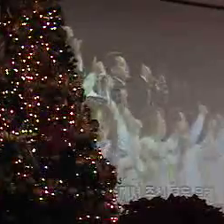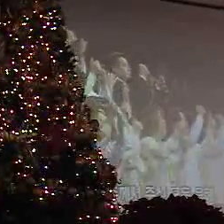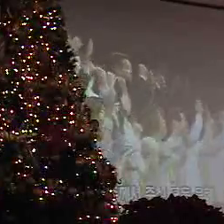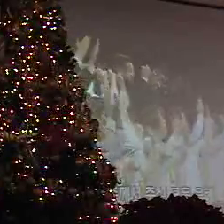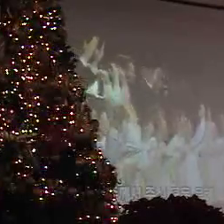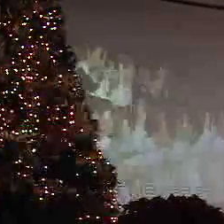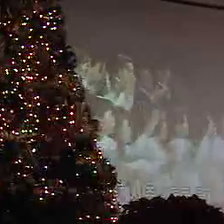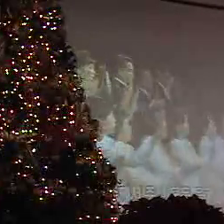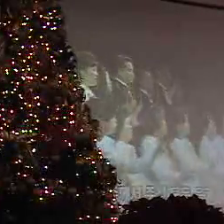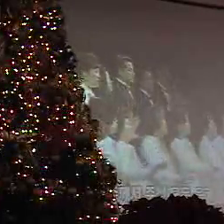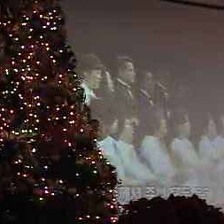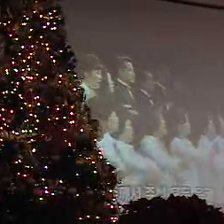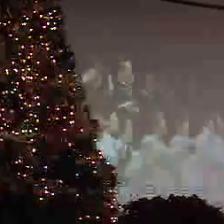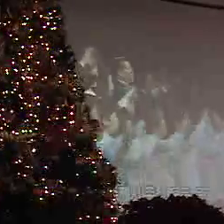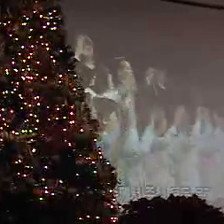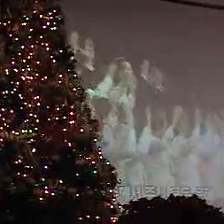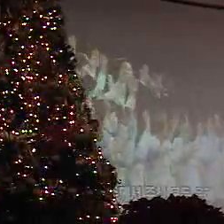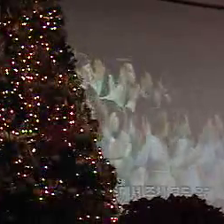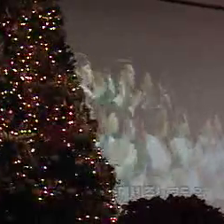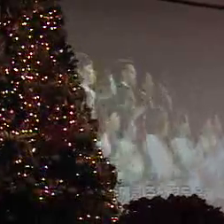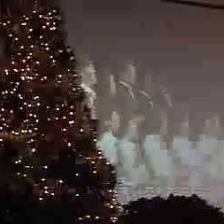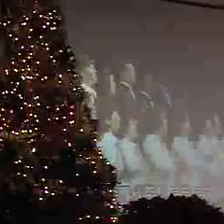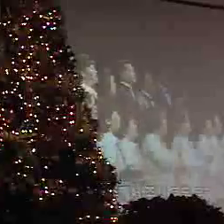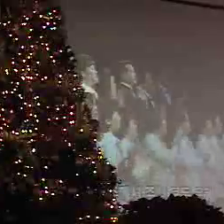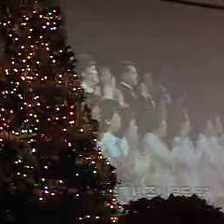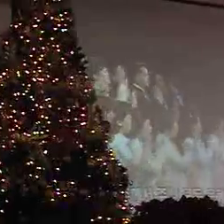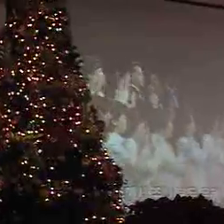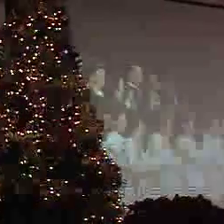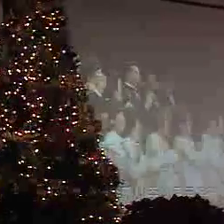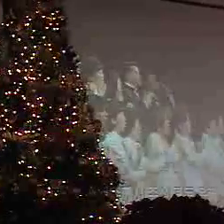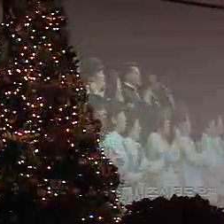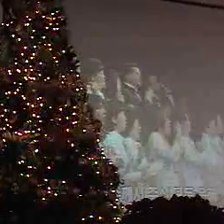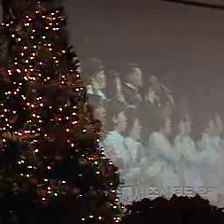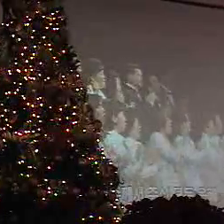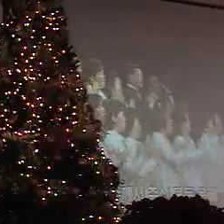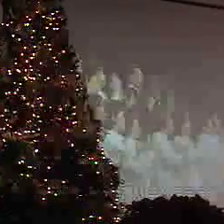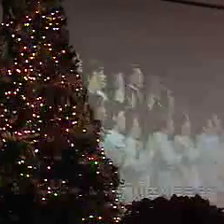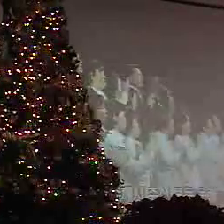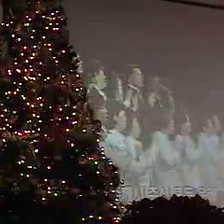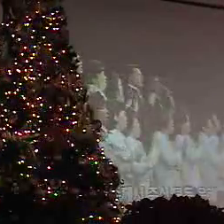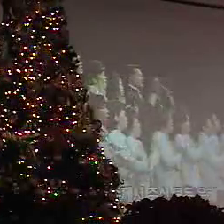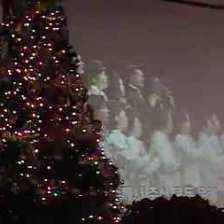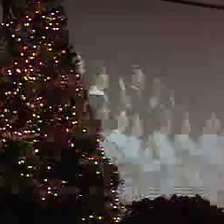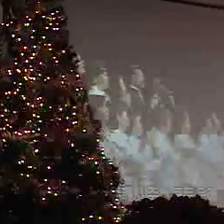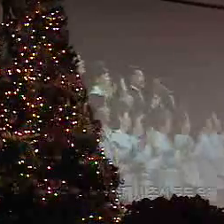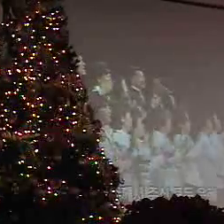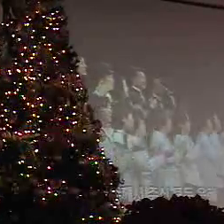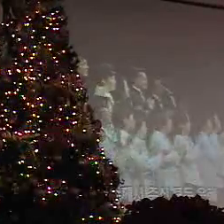주께서 주신 모든 은혜